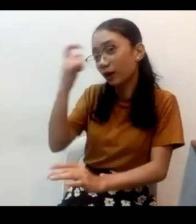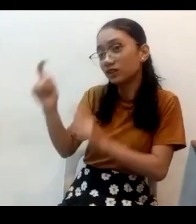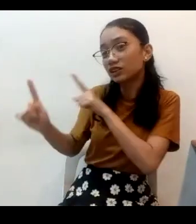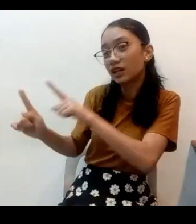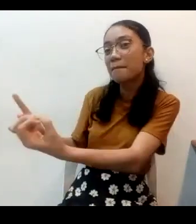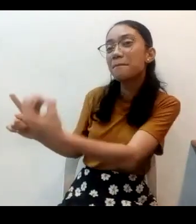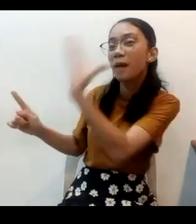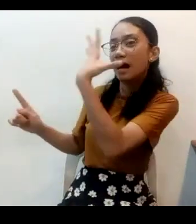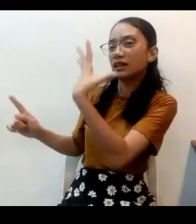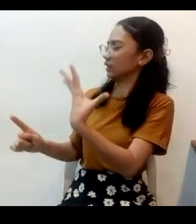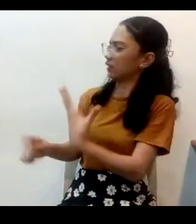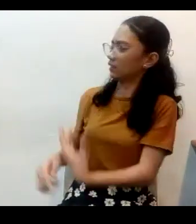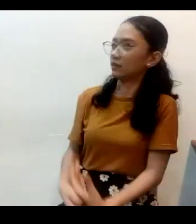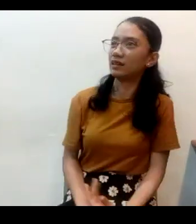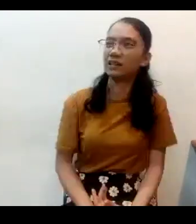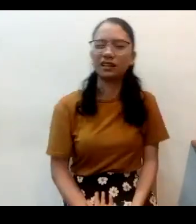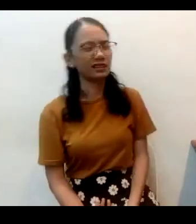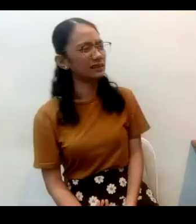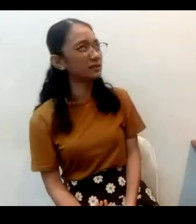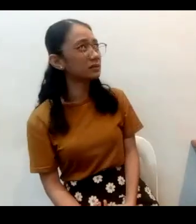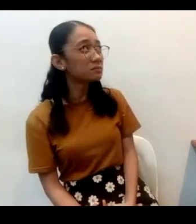pangit. Wow!